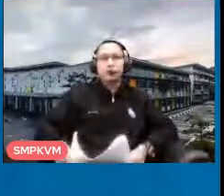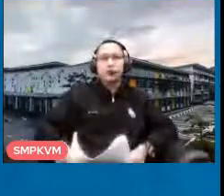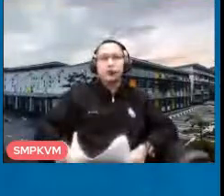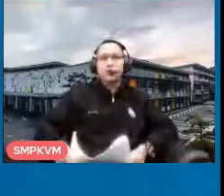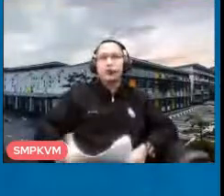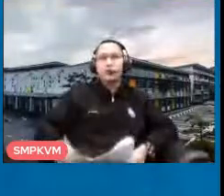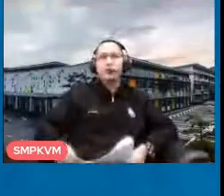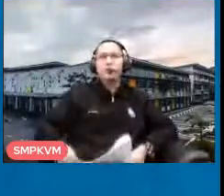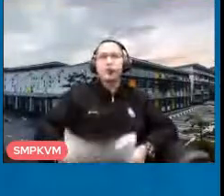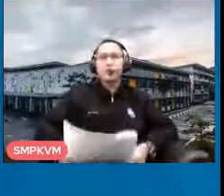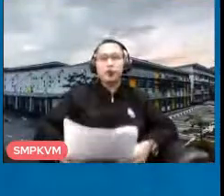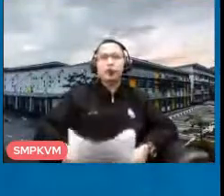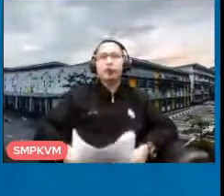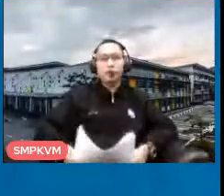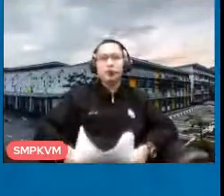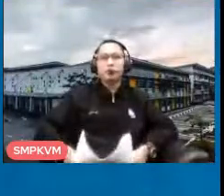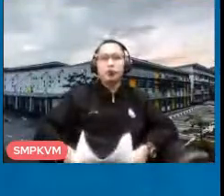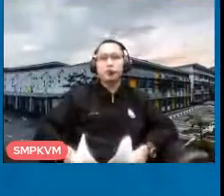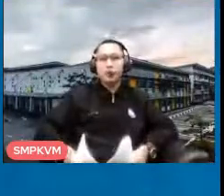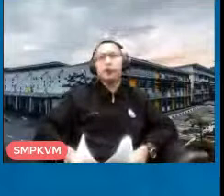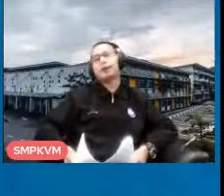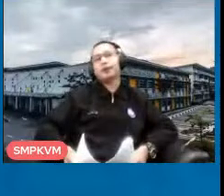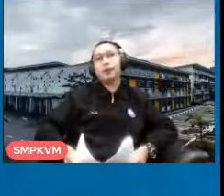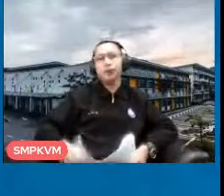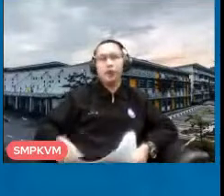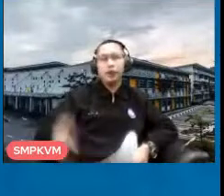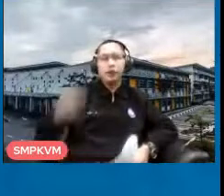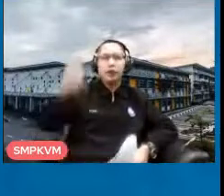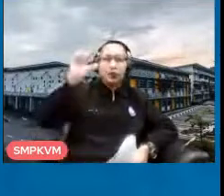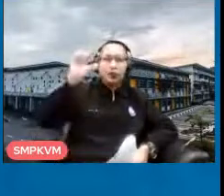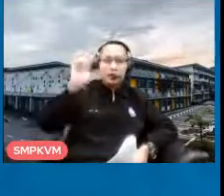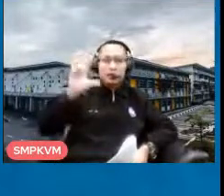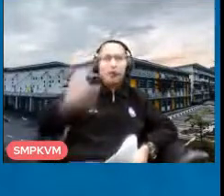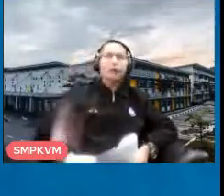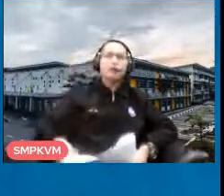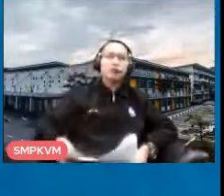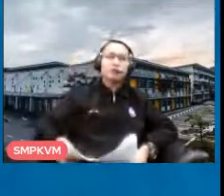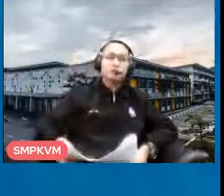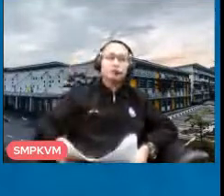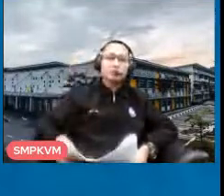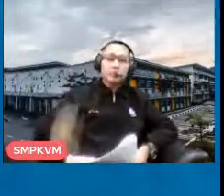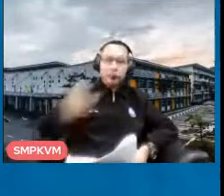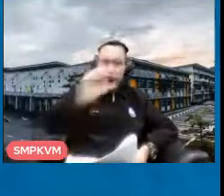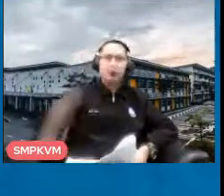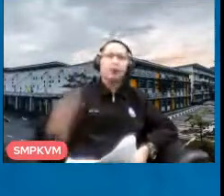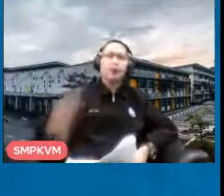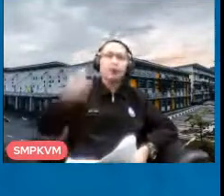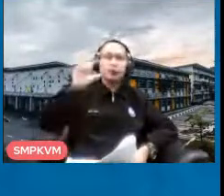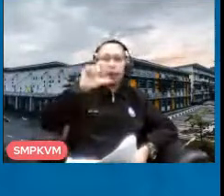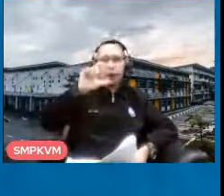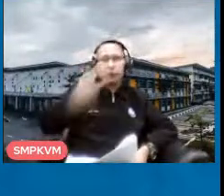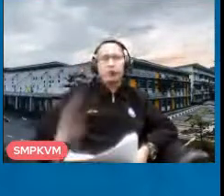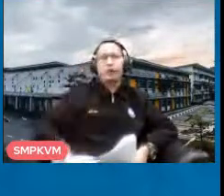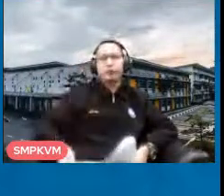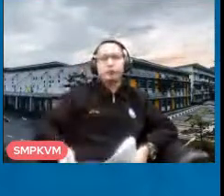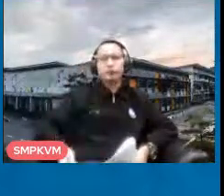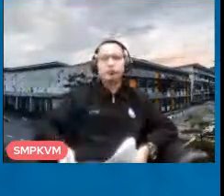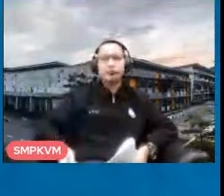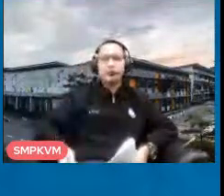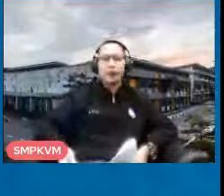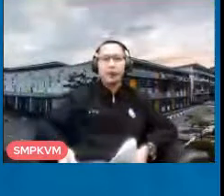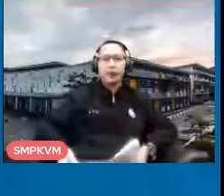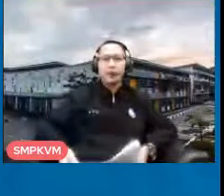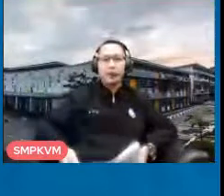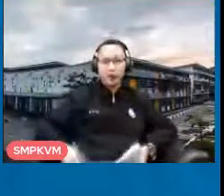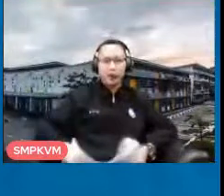Mas Noah rencananya 27 kamu jadinya Cuma ceneh istilah dan channel tenor dan